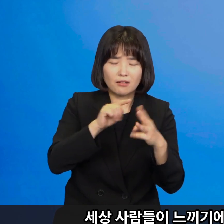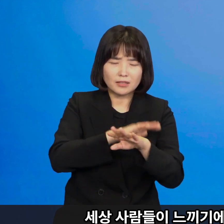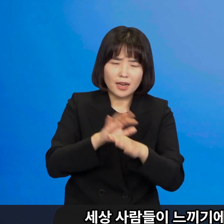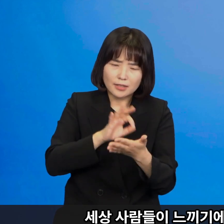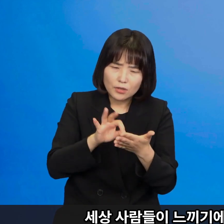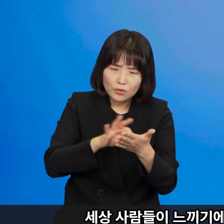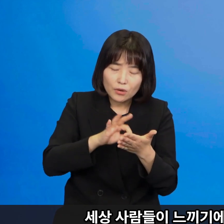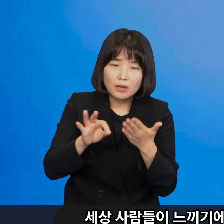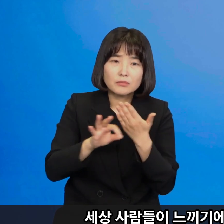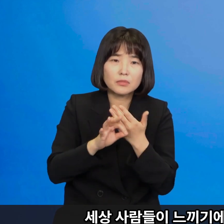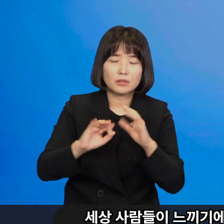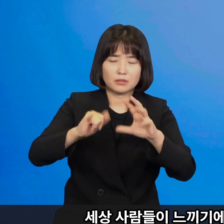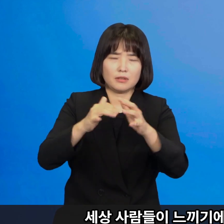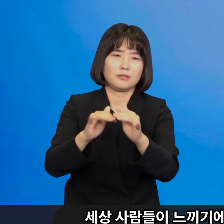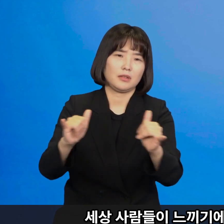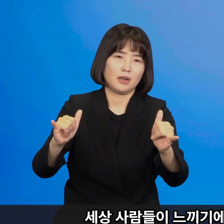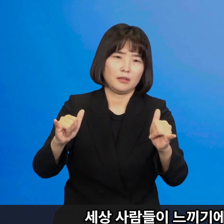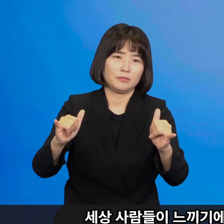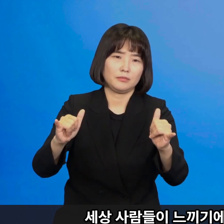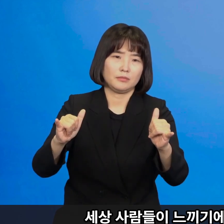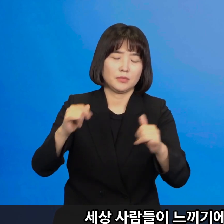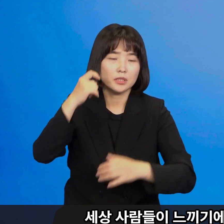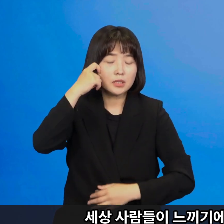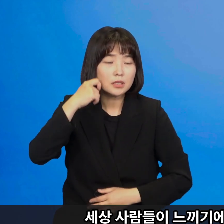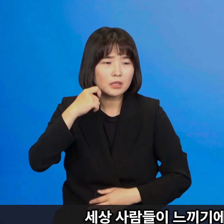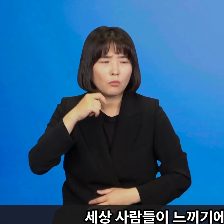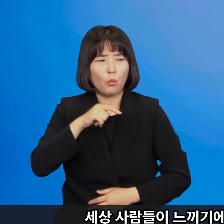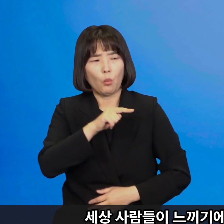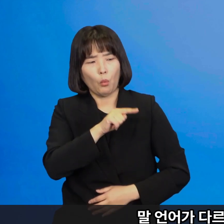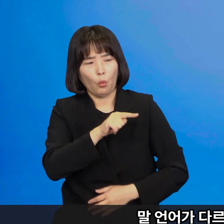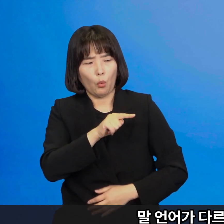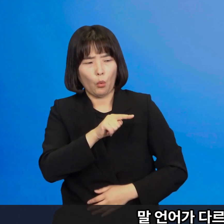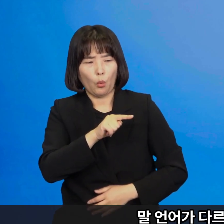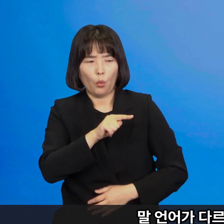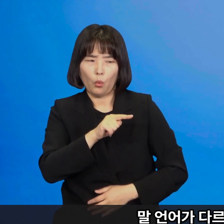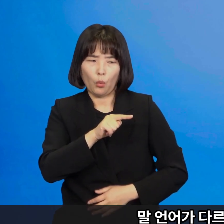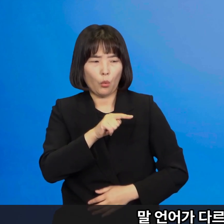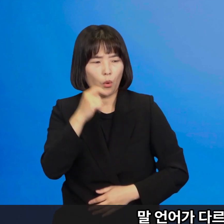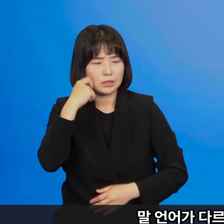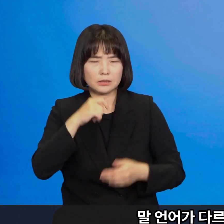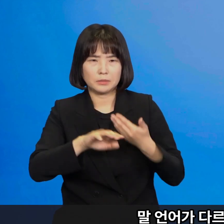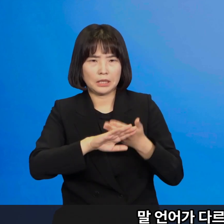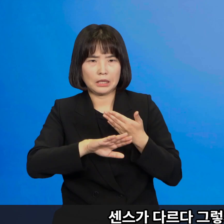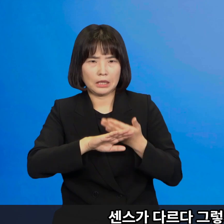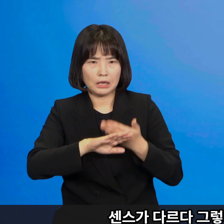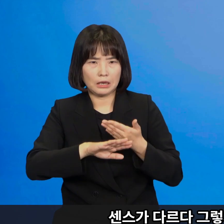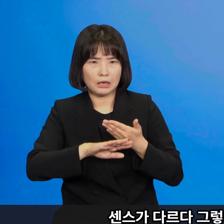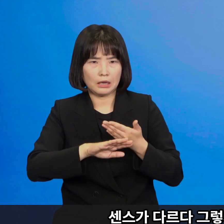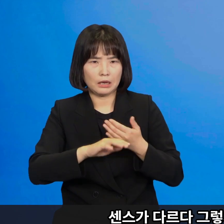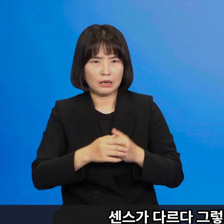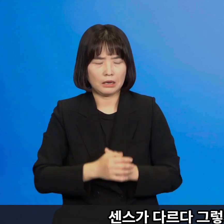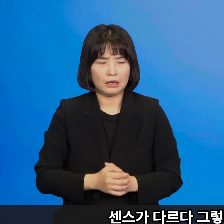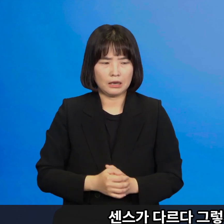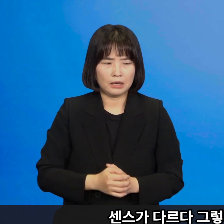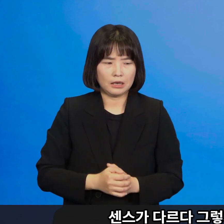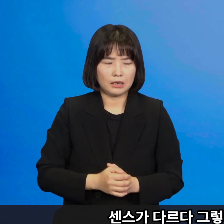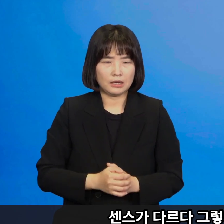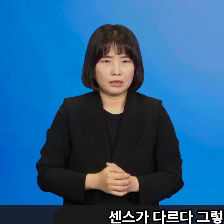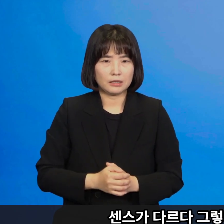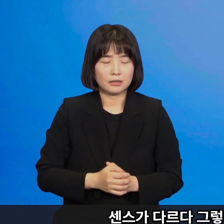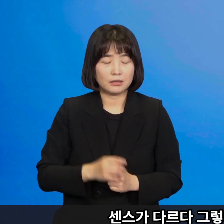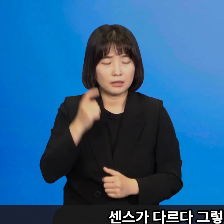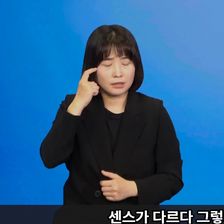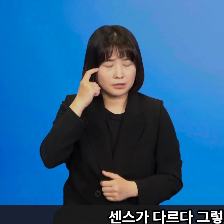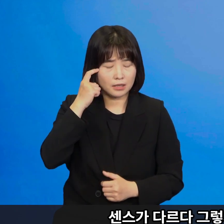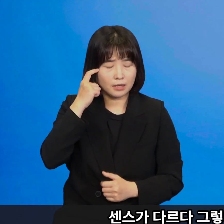세상 사람들이 느끼기에는 이 사람 뭔가 다르다. 말 언어가 다르고 온도가 다르고 센스가 다르다. 그렇게